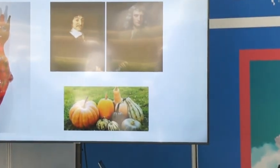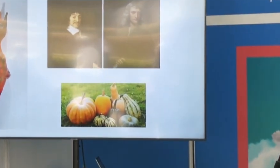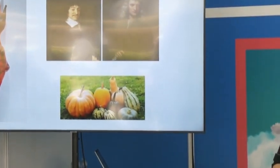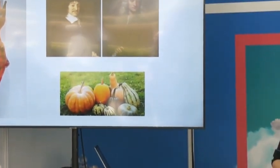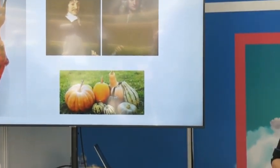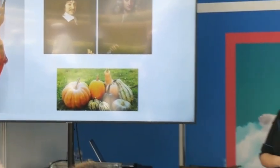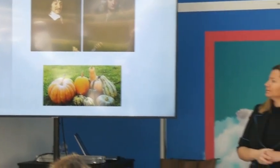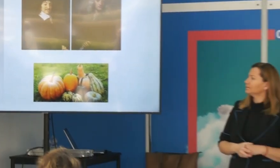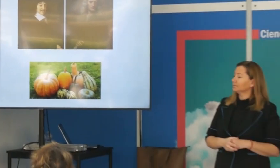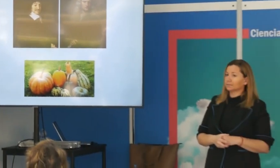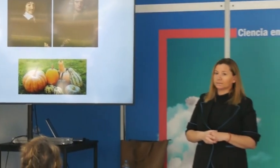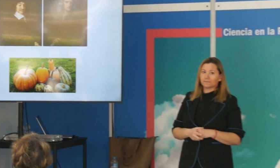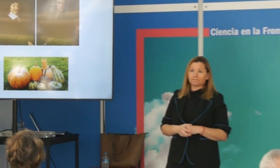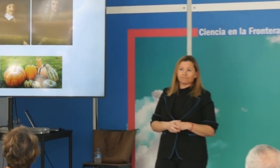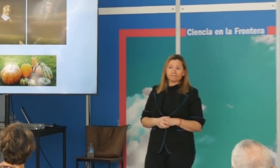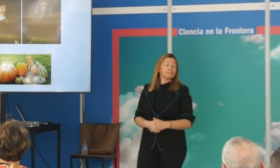Bien.